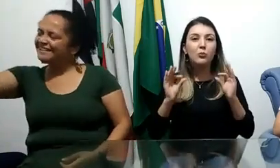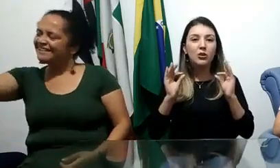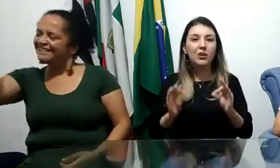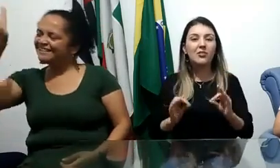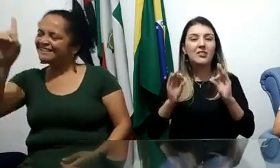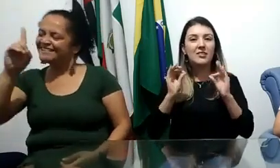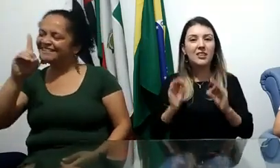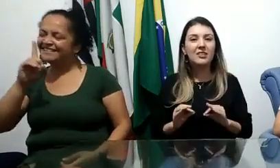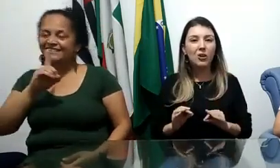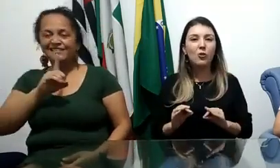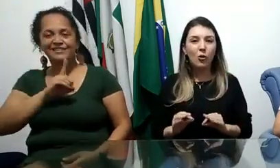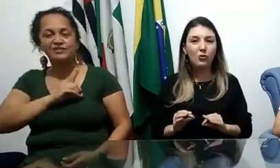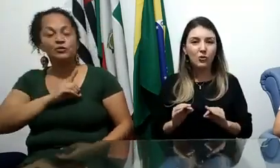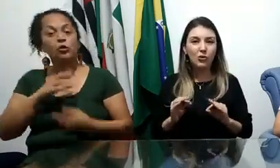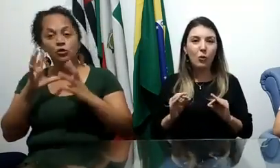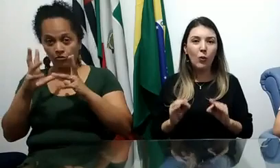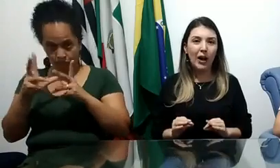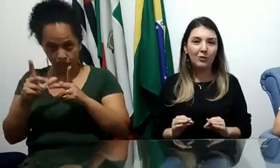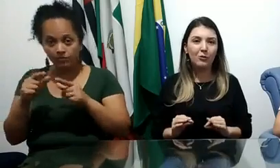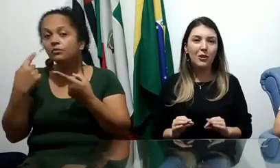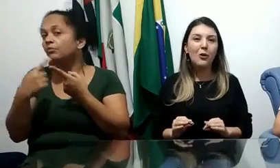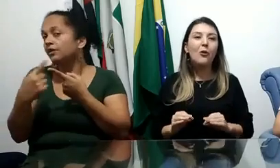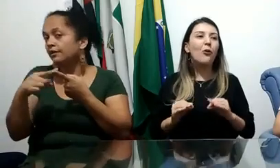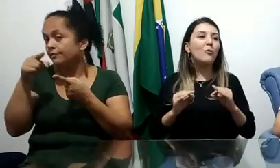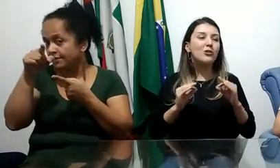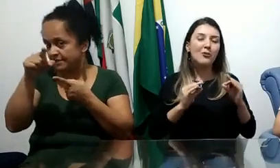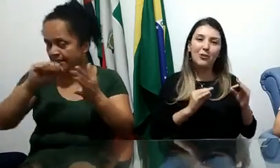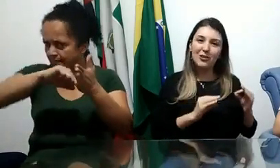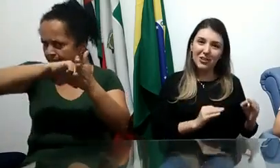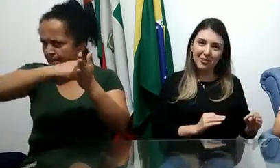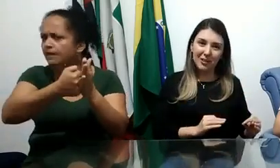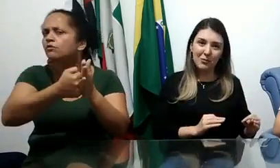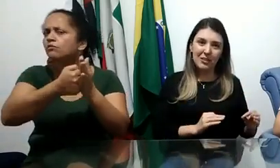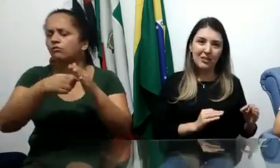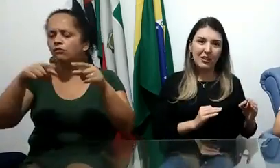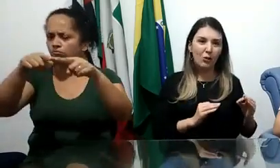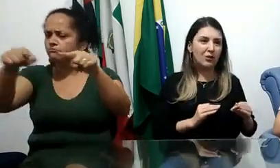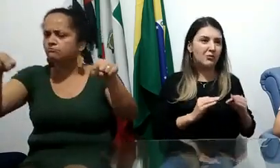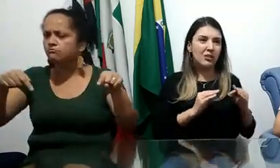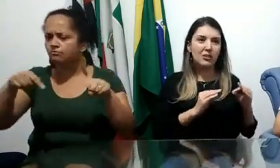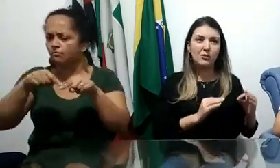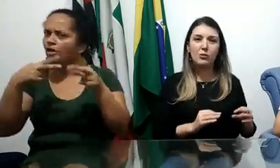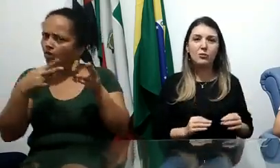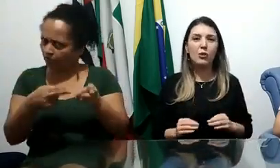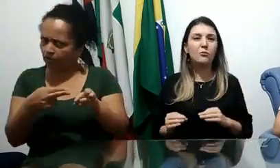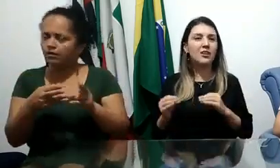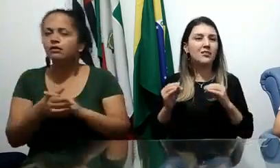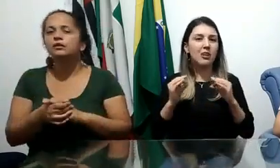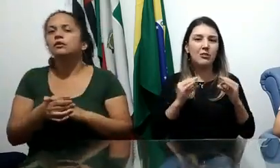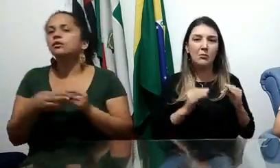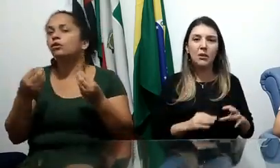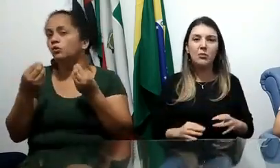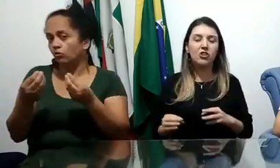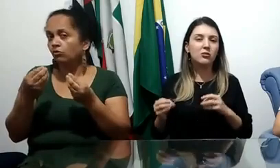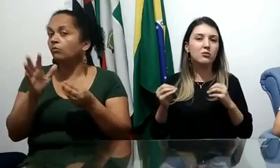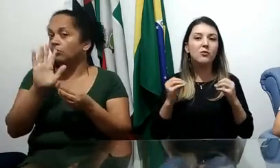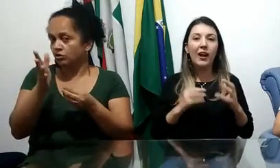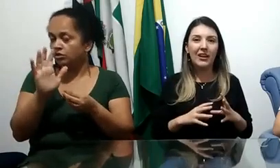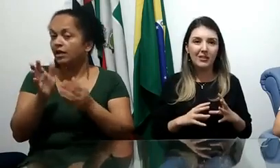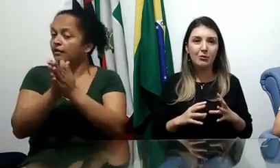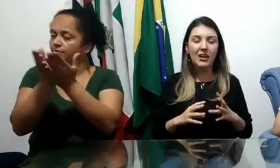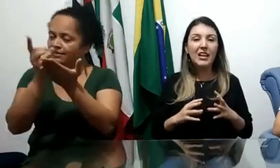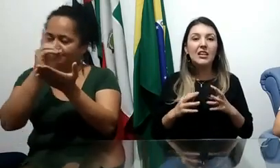Tudo porque você se trancou no seu quarto, como já foi dito em outras ministrações, como está escrito na Bíblia.